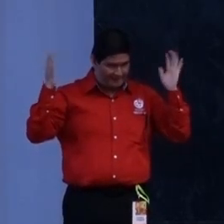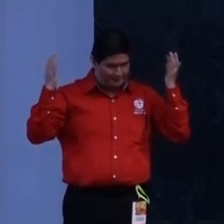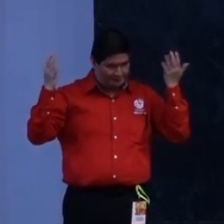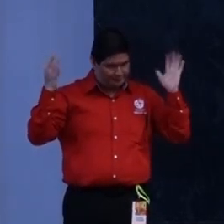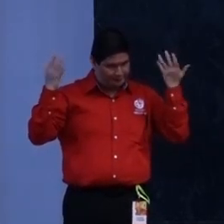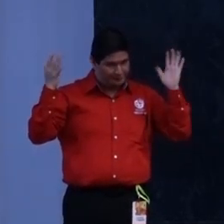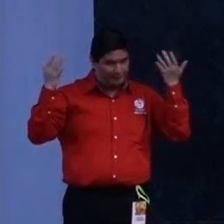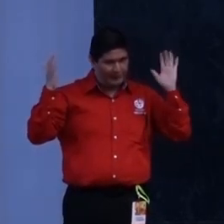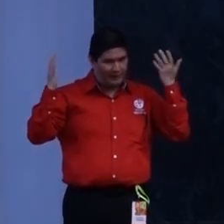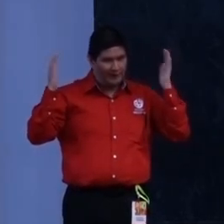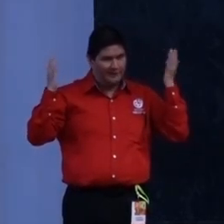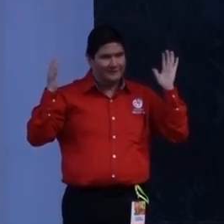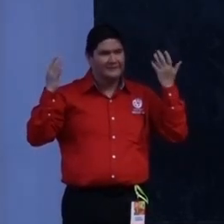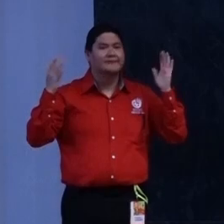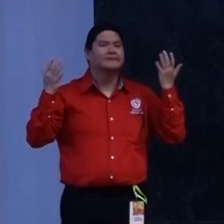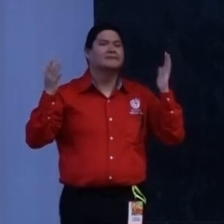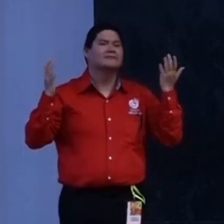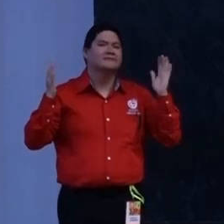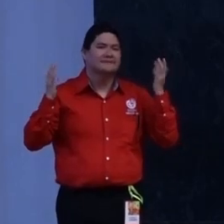Gracias.